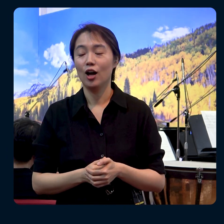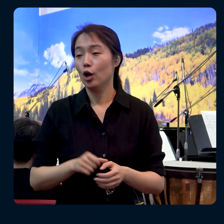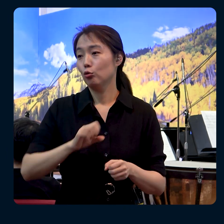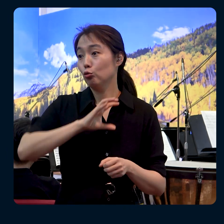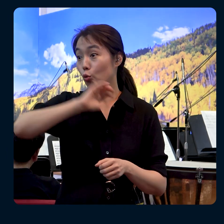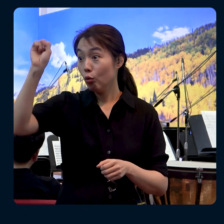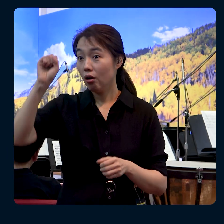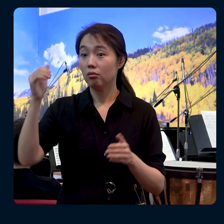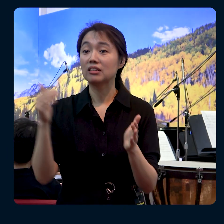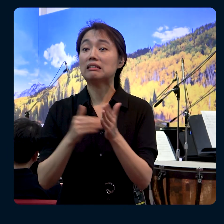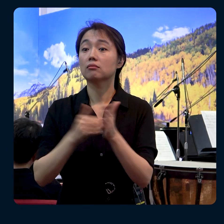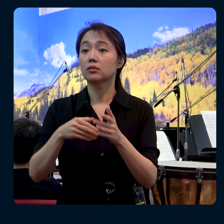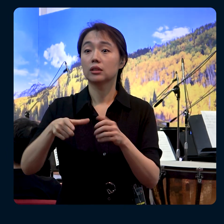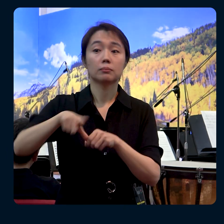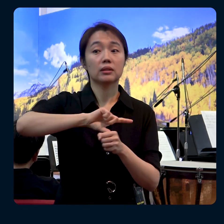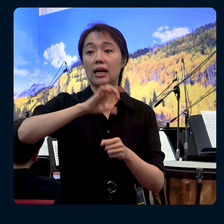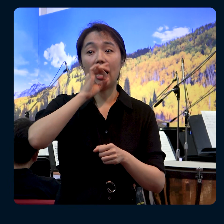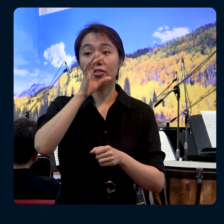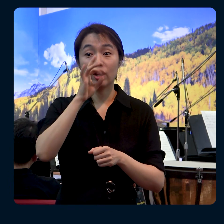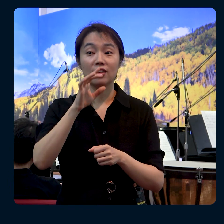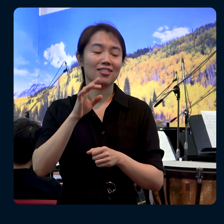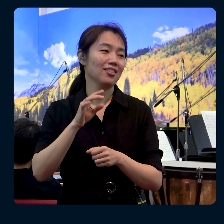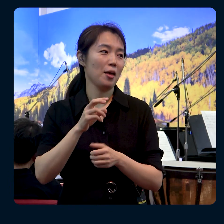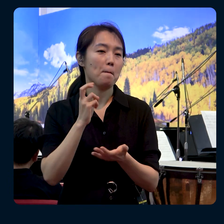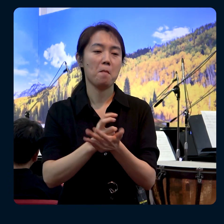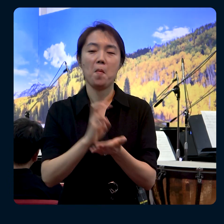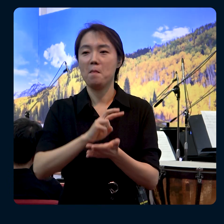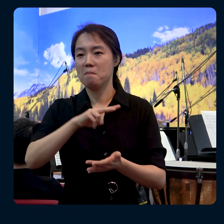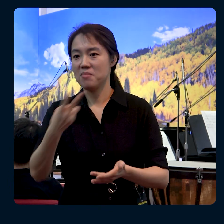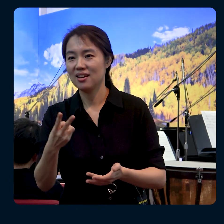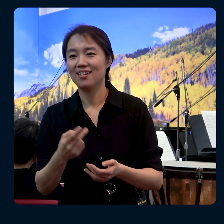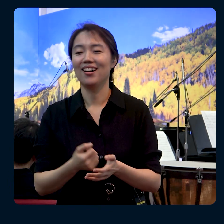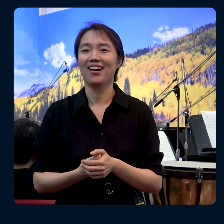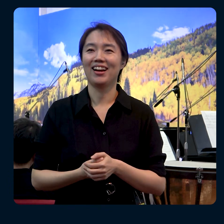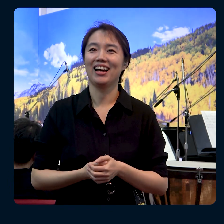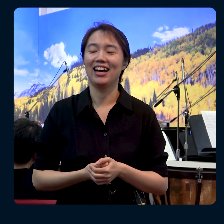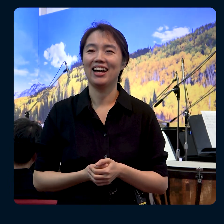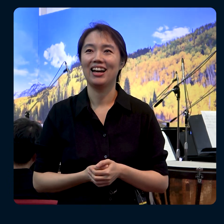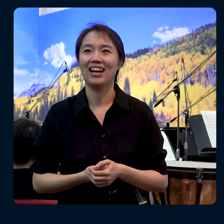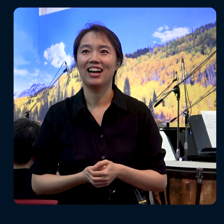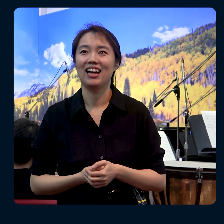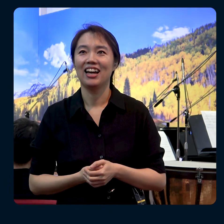그냥 통과된 거예요. 더 이상 어필도 없어요. 더 놀라운 게 뭐냐면요,